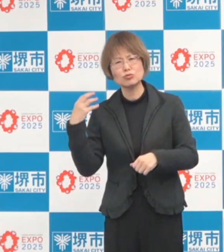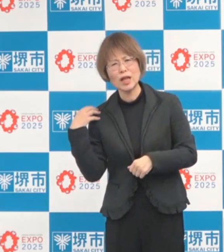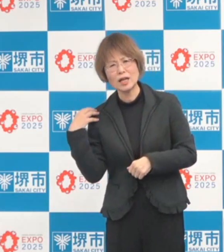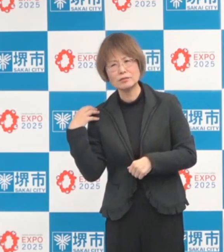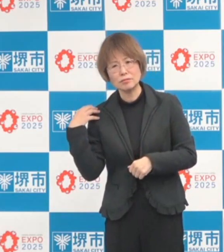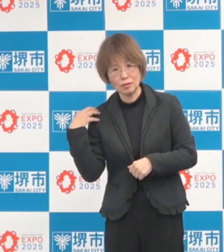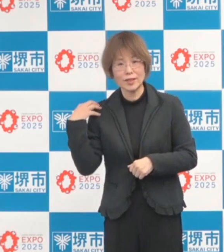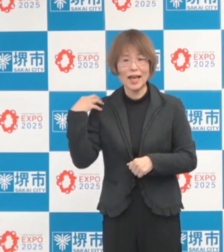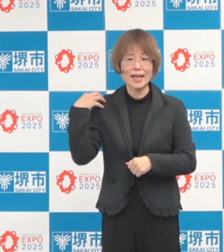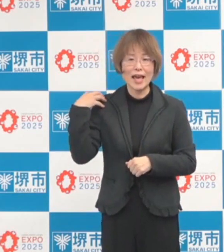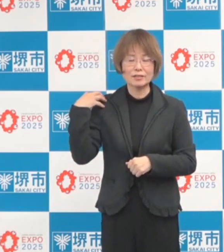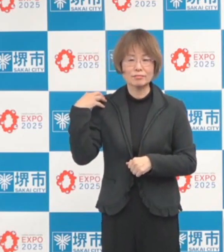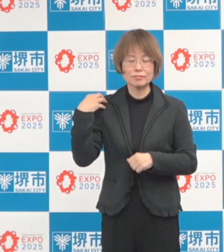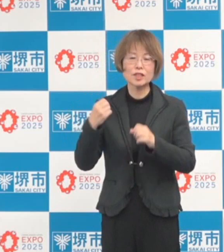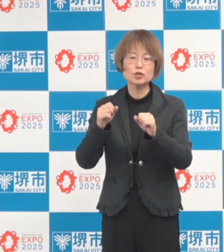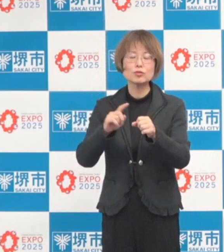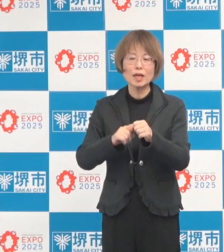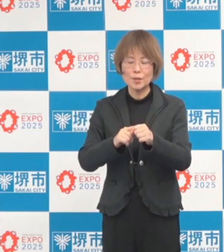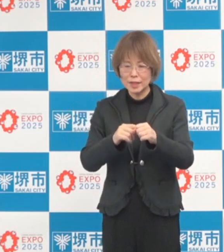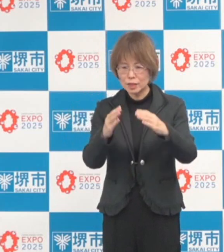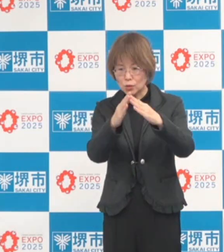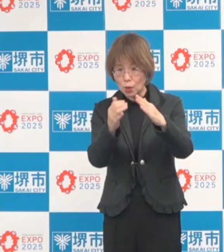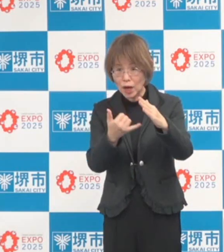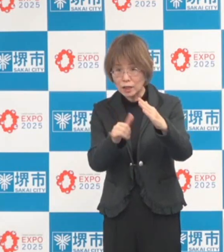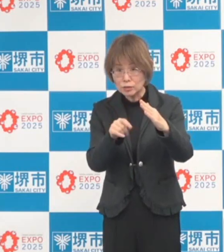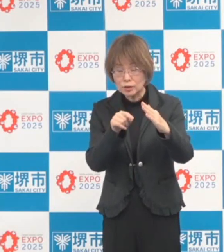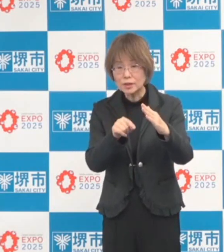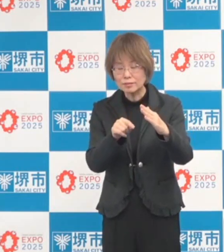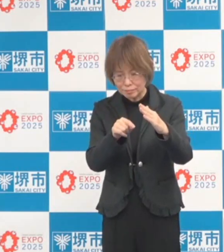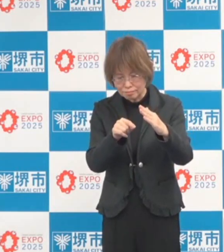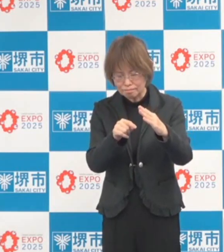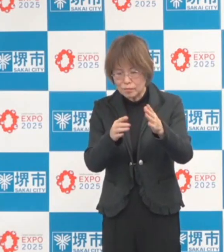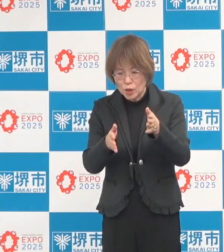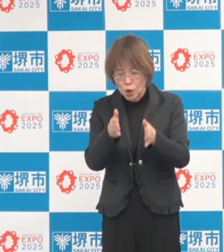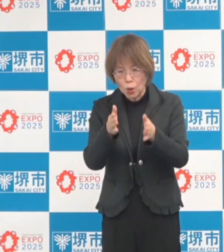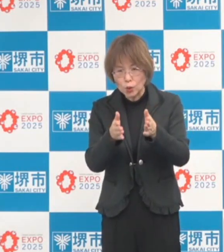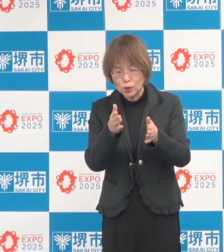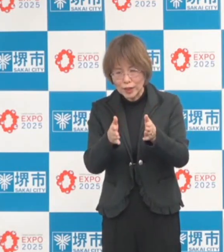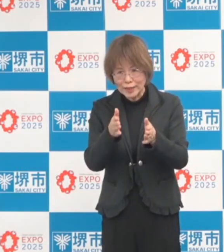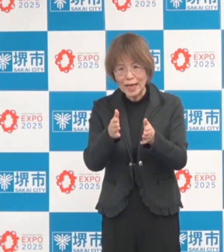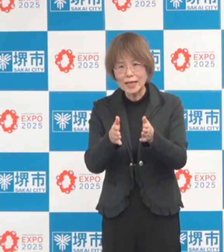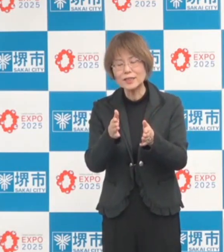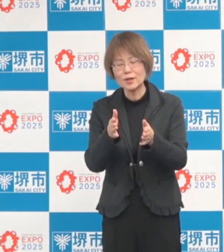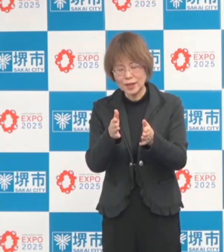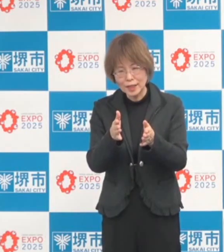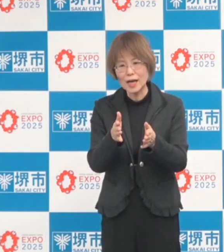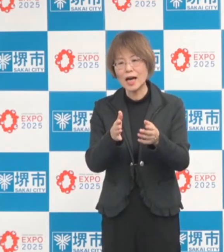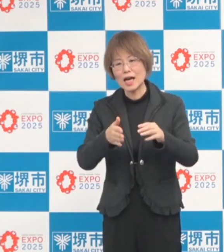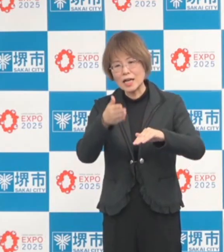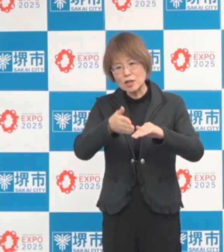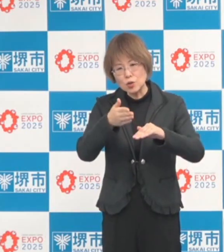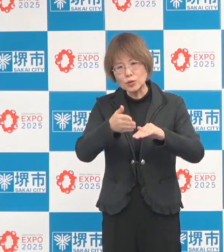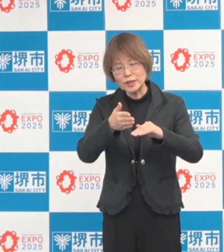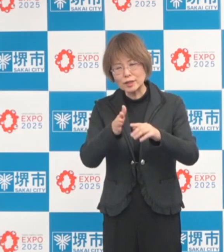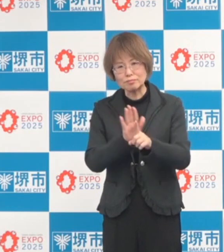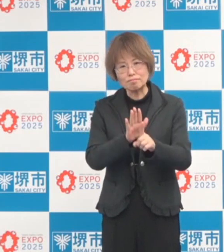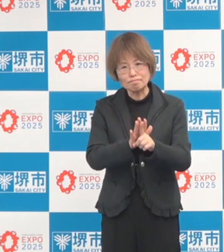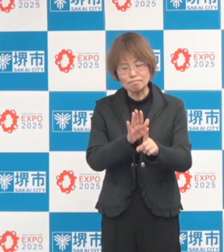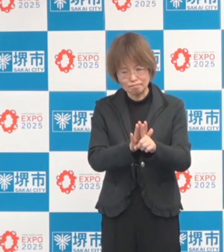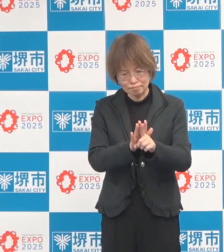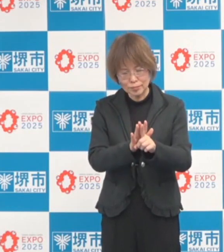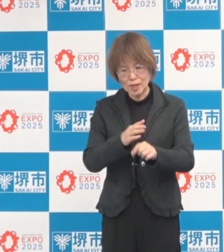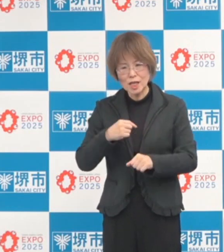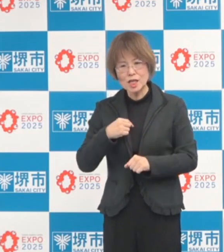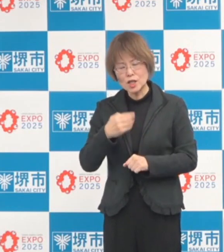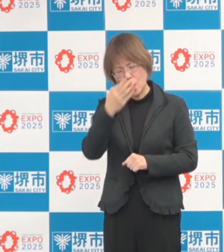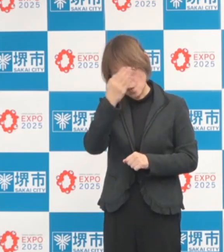図るために、対象世帯に対して育児や家事等の援助を行う支援員を派遣をしまして、ご本人の育ち